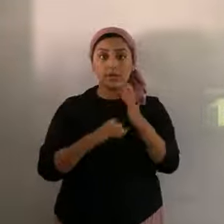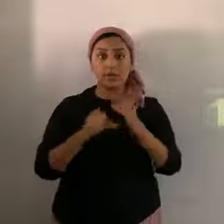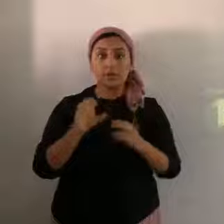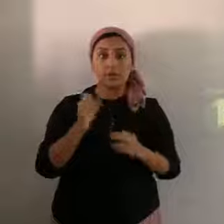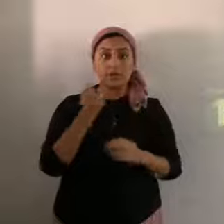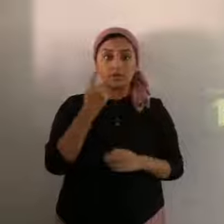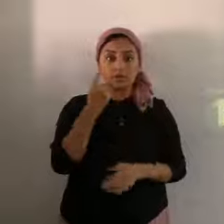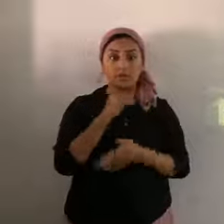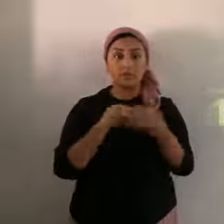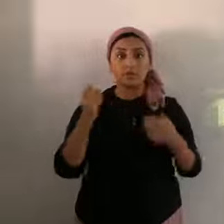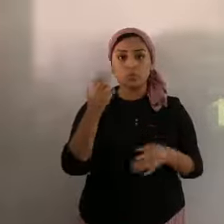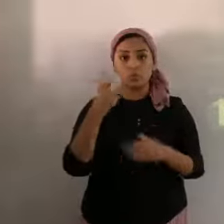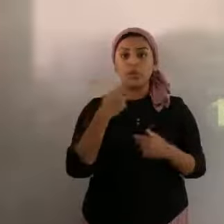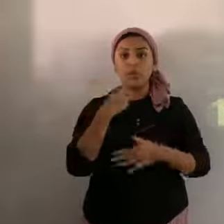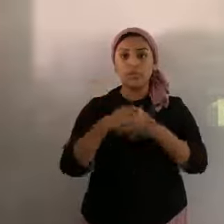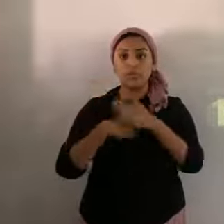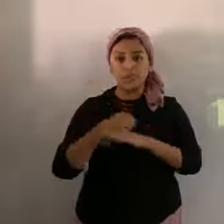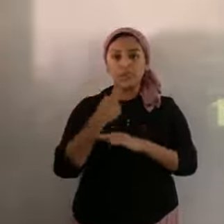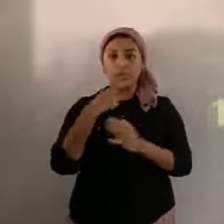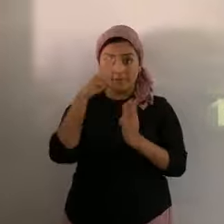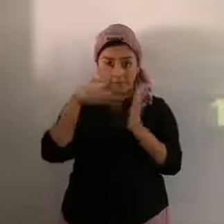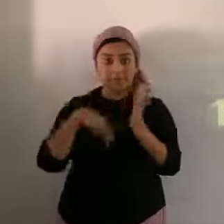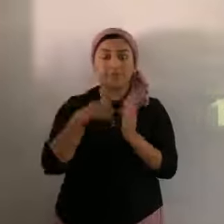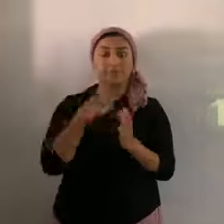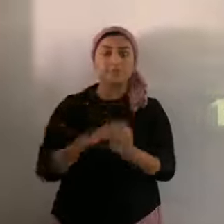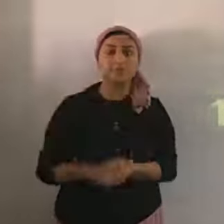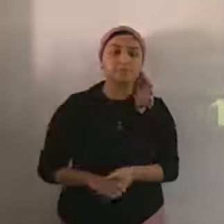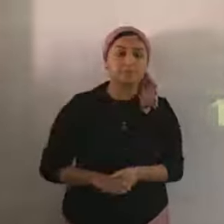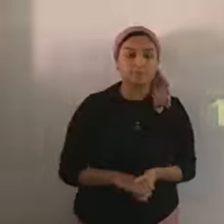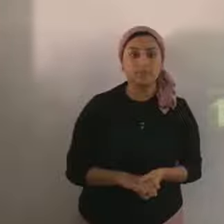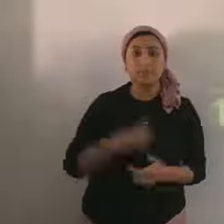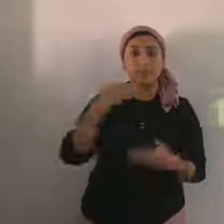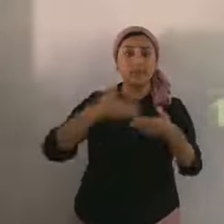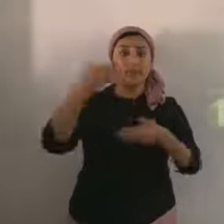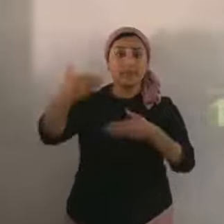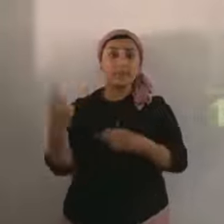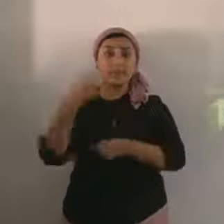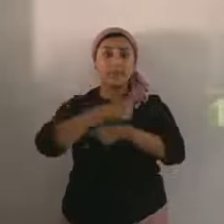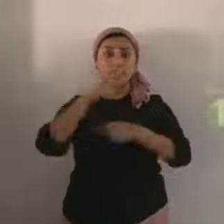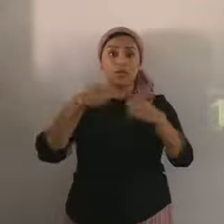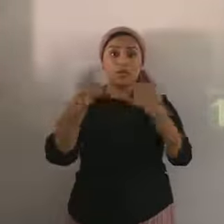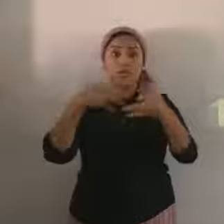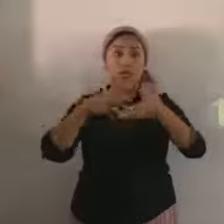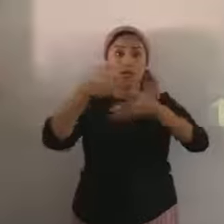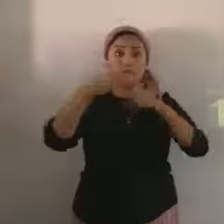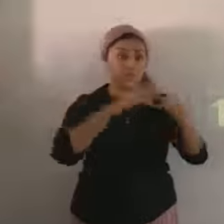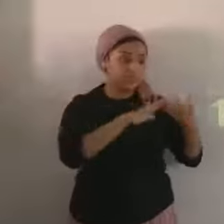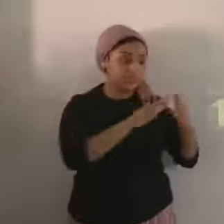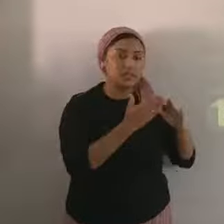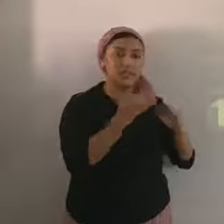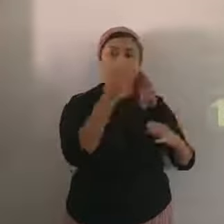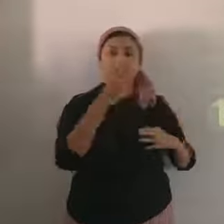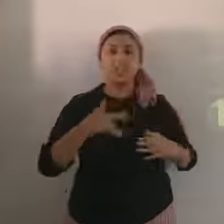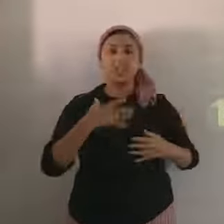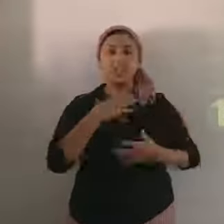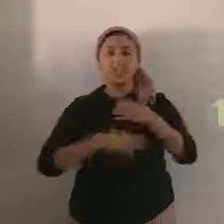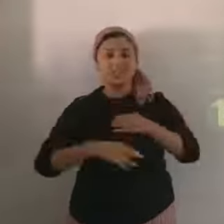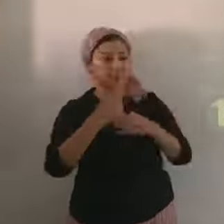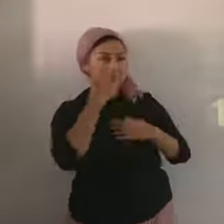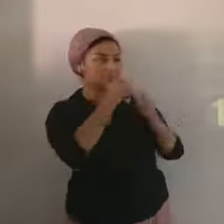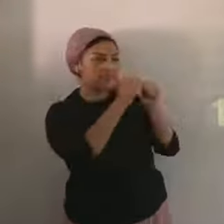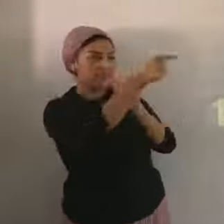dicen un amén. Dice así: al día siguiente, cuando salieron de Betania, tuvo hambre, y viendo de lejos